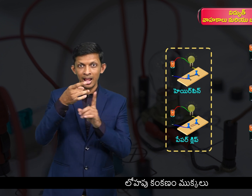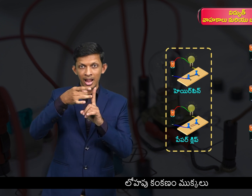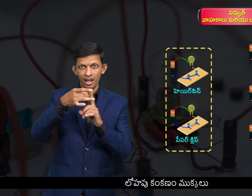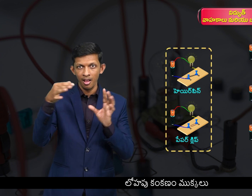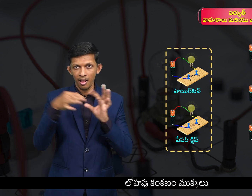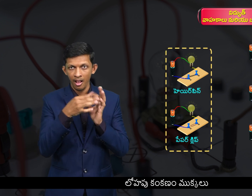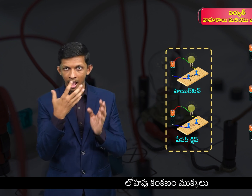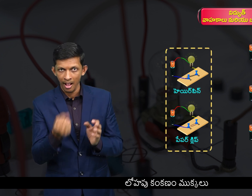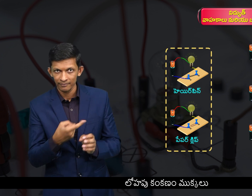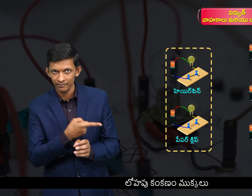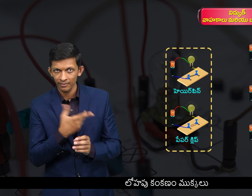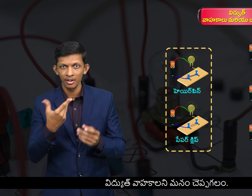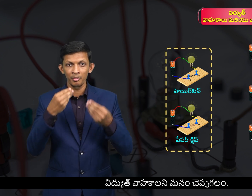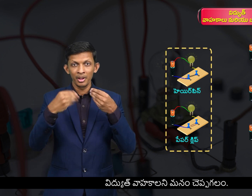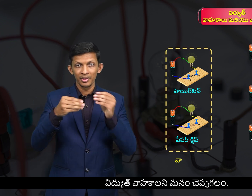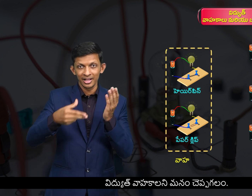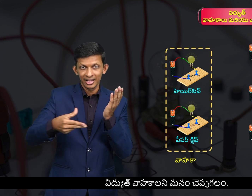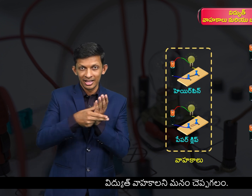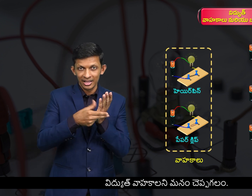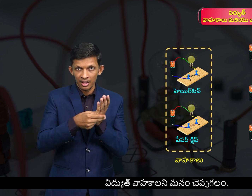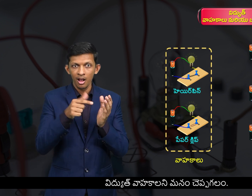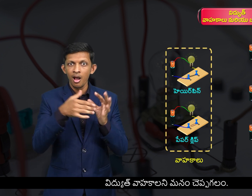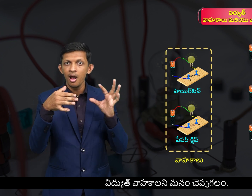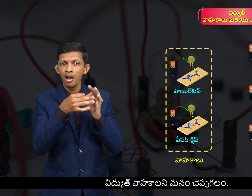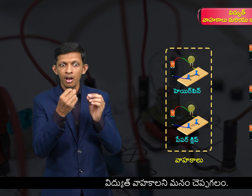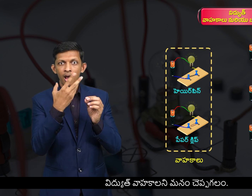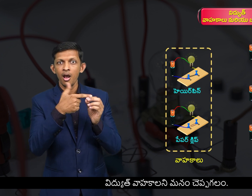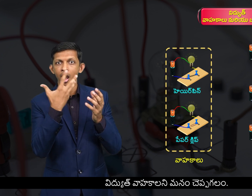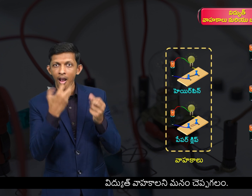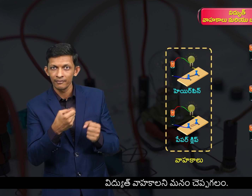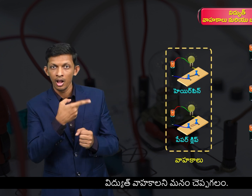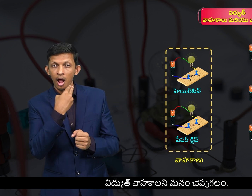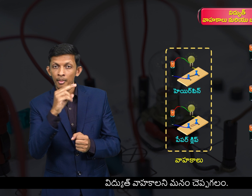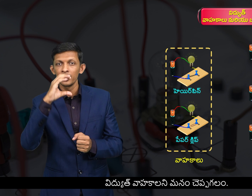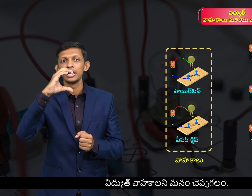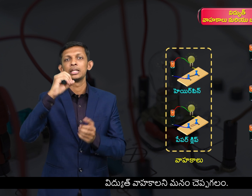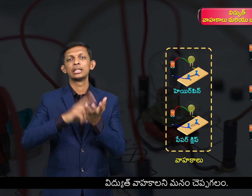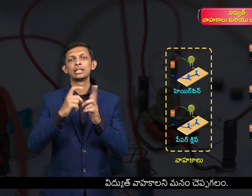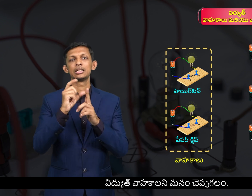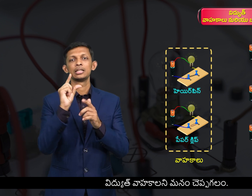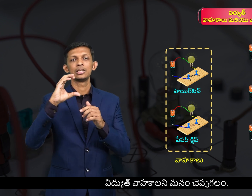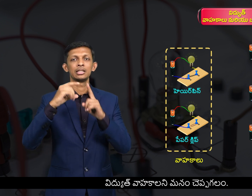లోహపు కంకణం ముక్కలు విద్యుత్ వాహకాలని మనం చెప్పగలం.